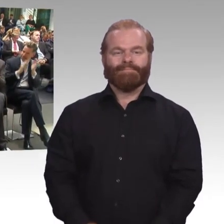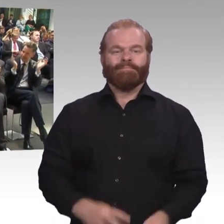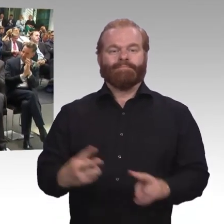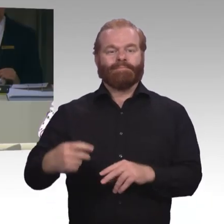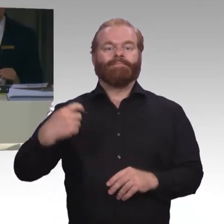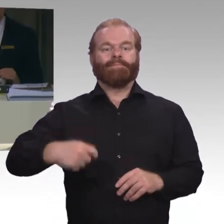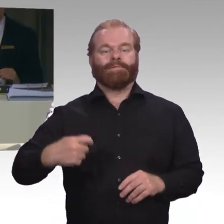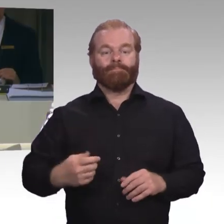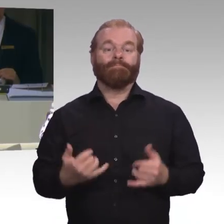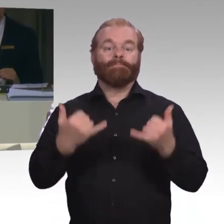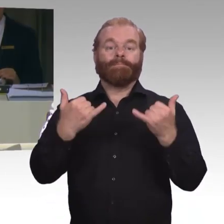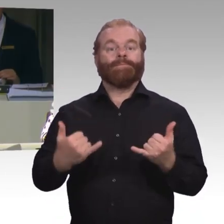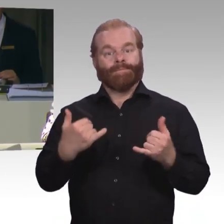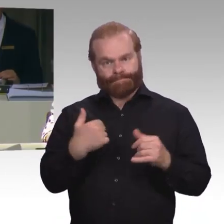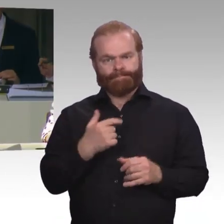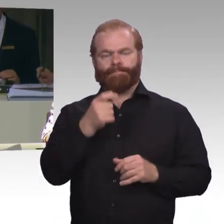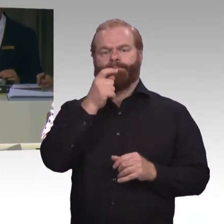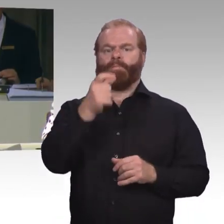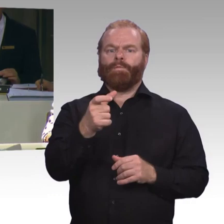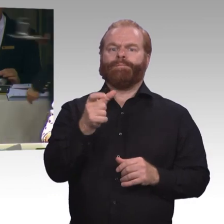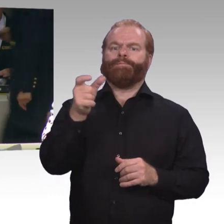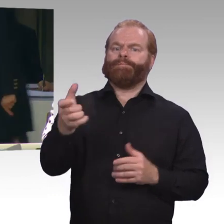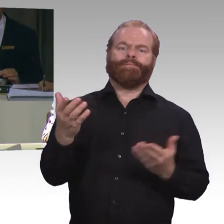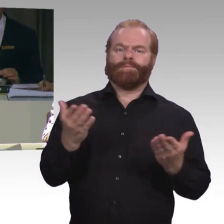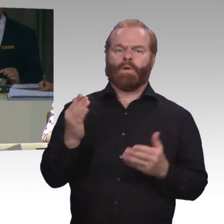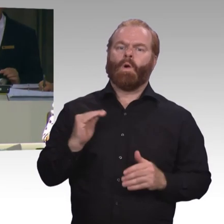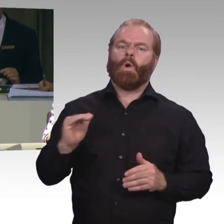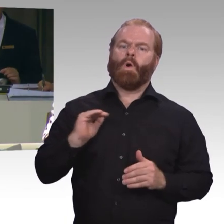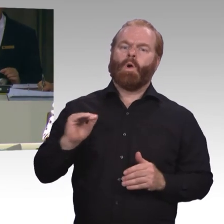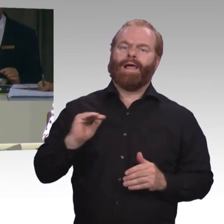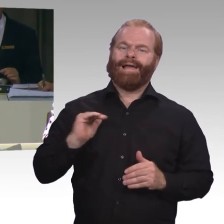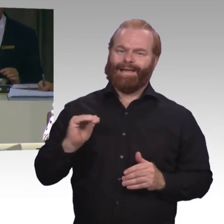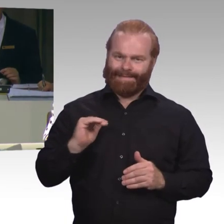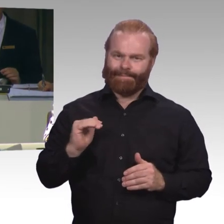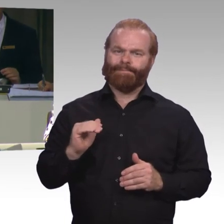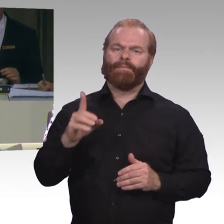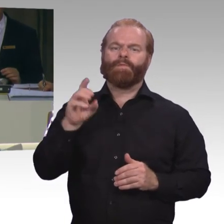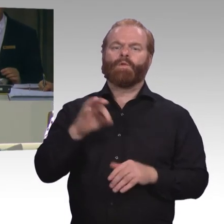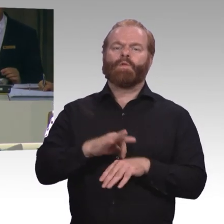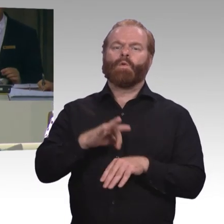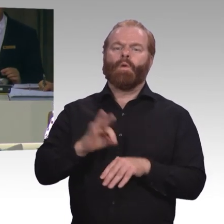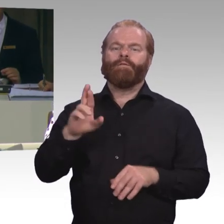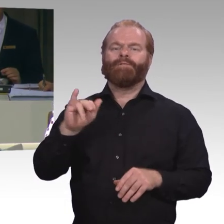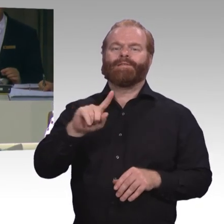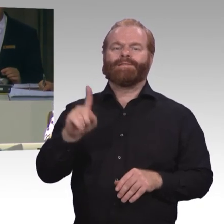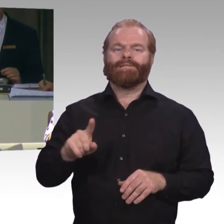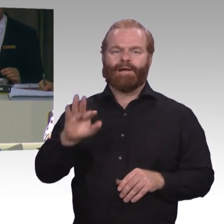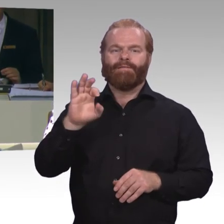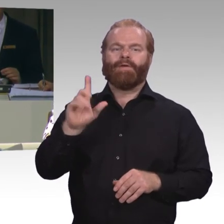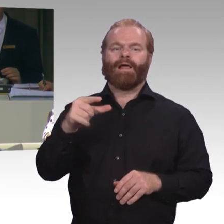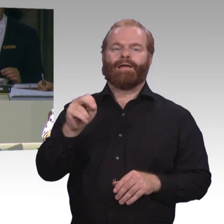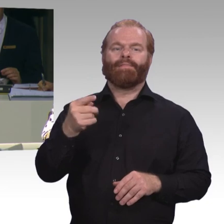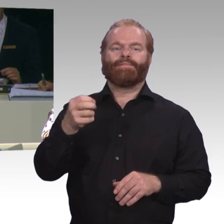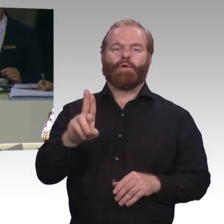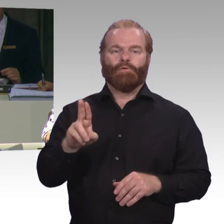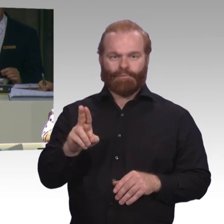Jetzt erteile ich das Wort dem Kollegen Dr. Fritz Felgentreu. Und da der Geräuschpegel allmählich ansteigt, bitte ich doch auch den